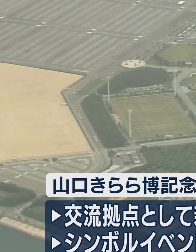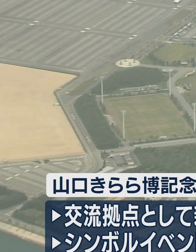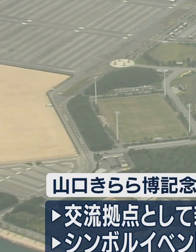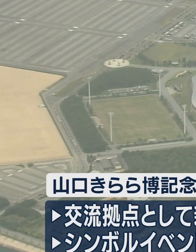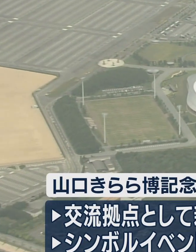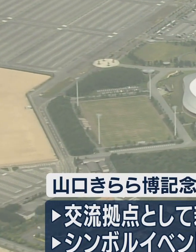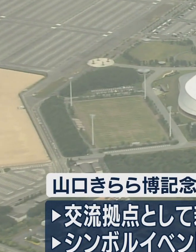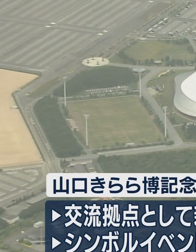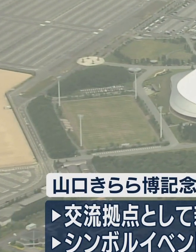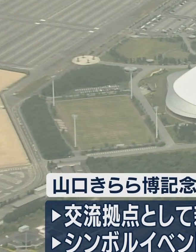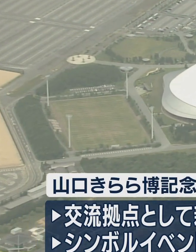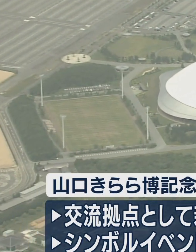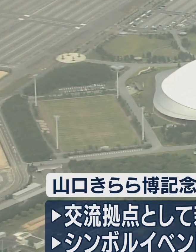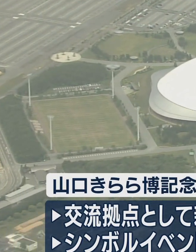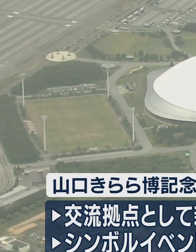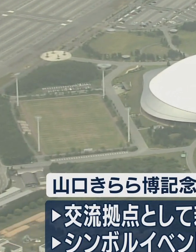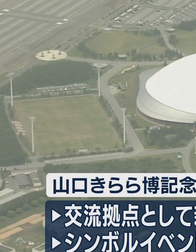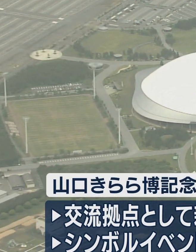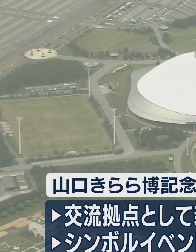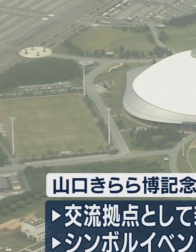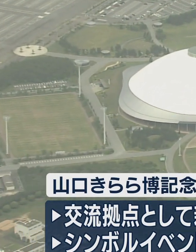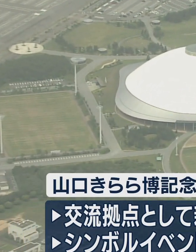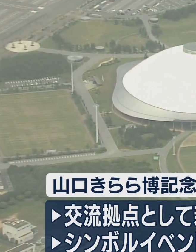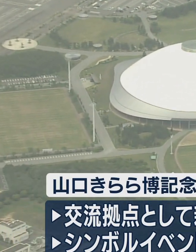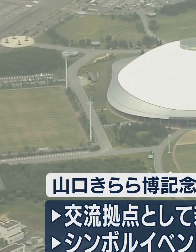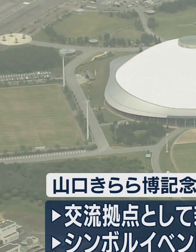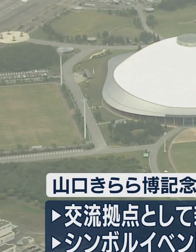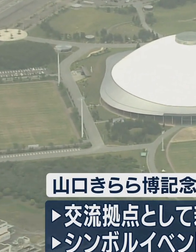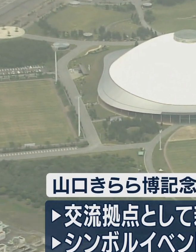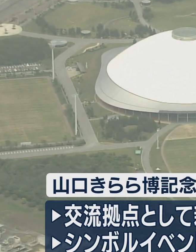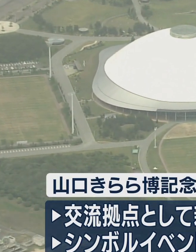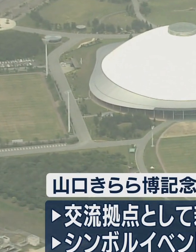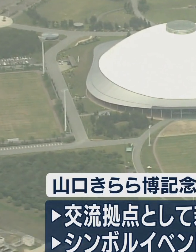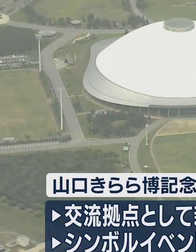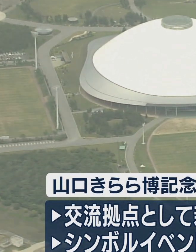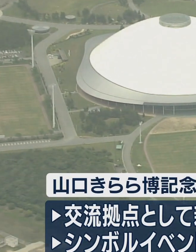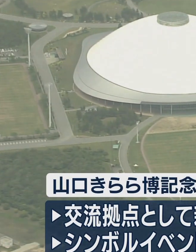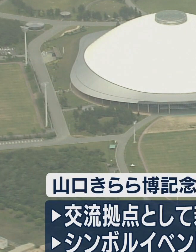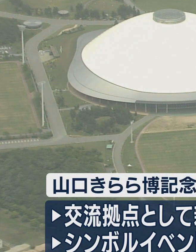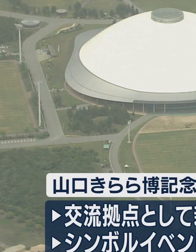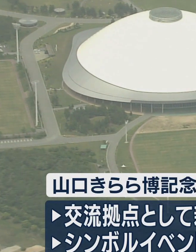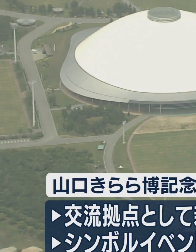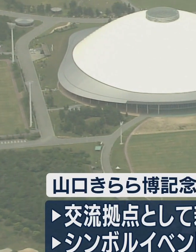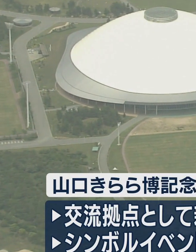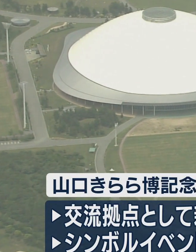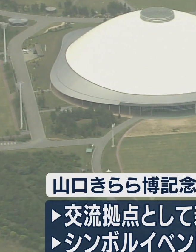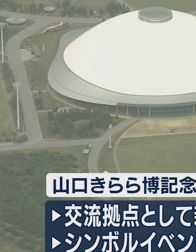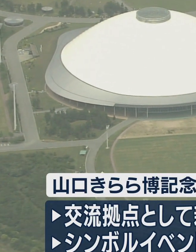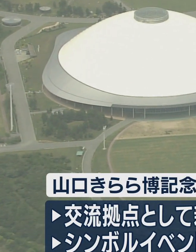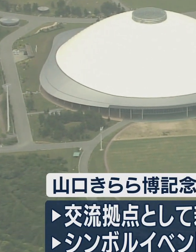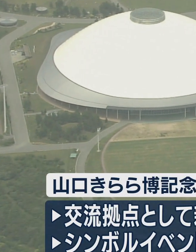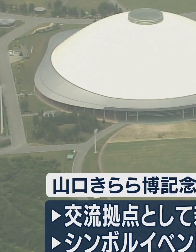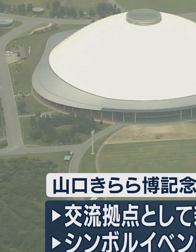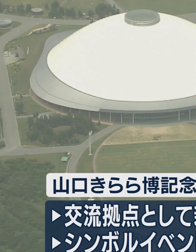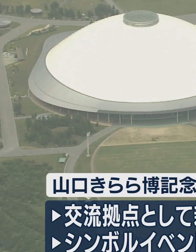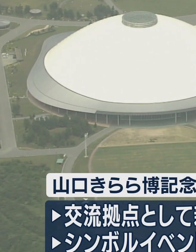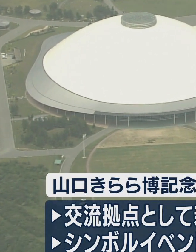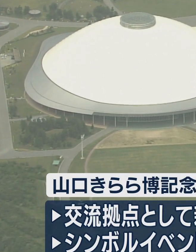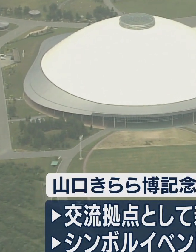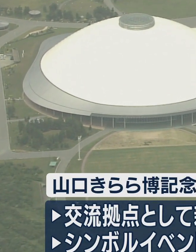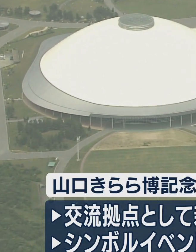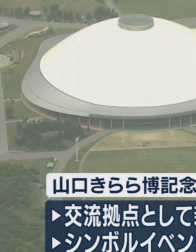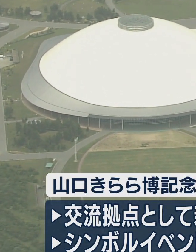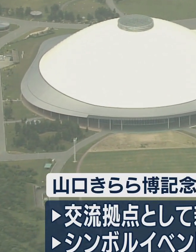て整備する方針で新たな基本構想を策定に1億1000万円シンボルイベントの